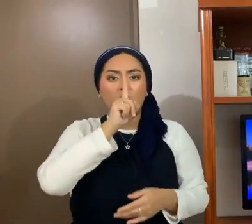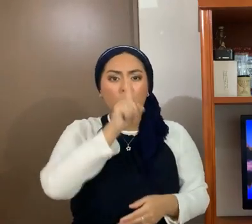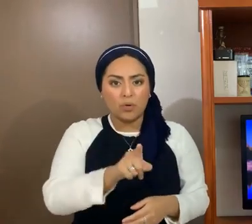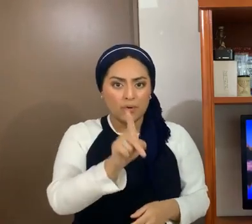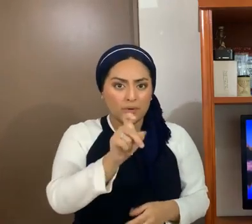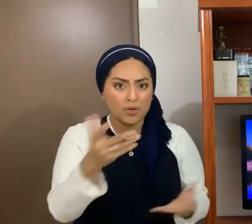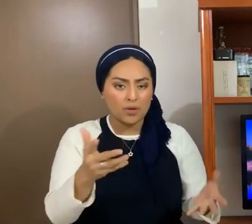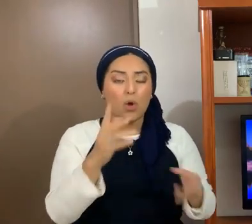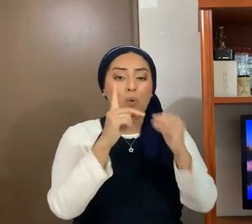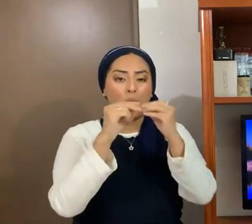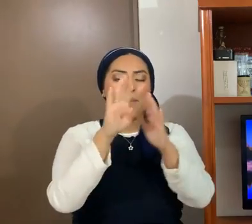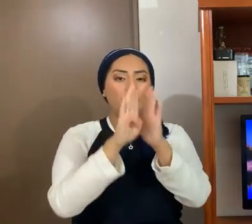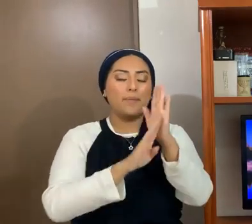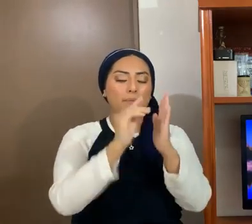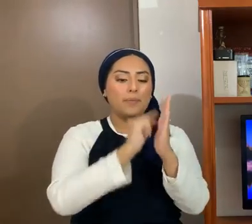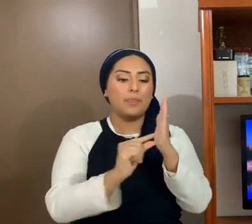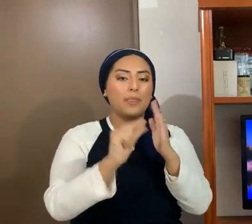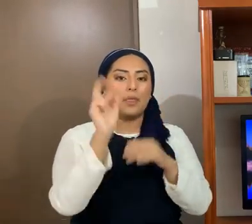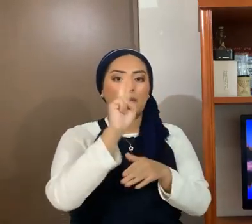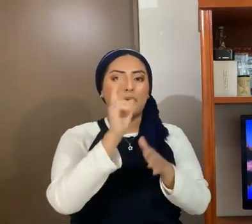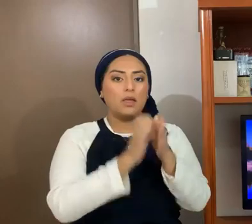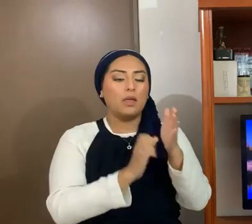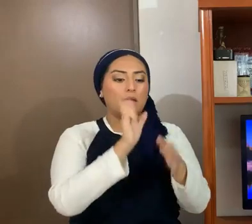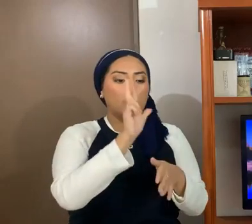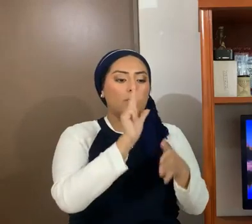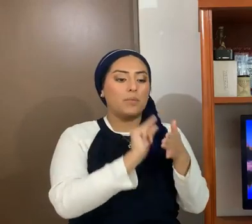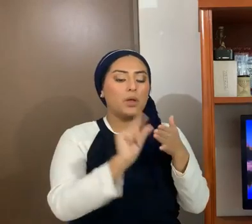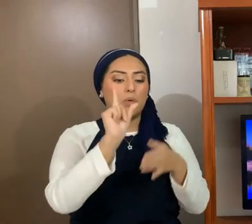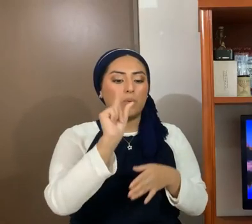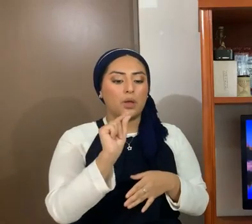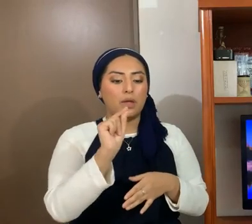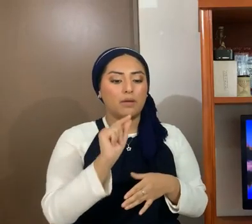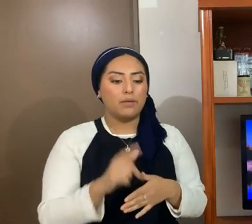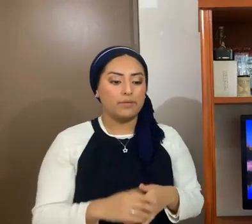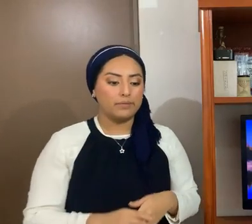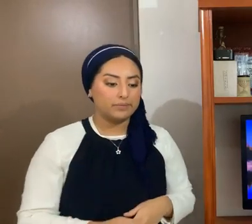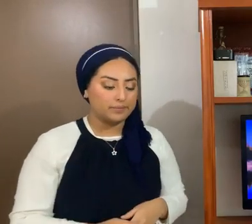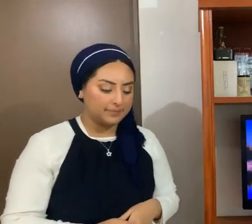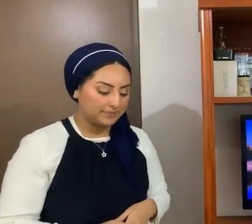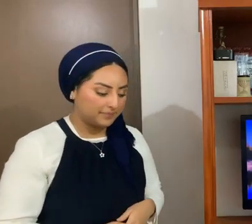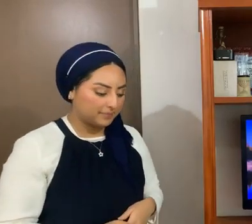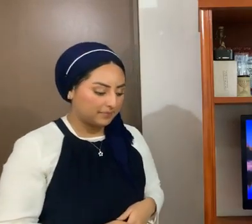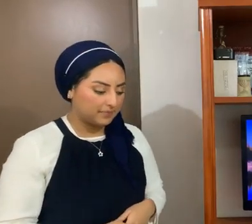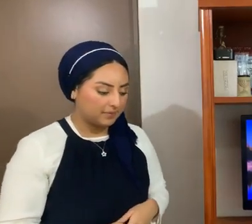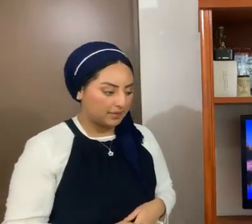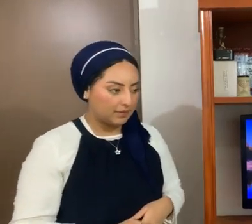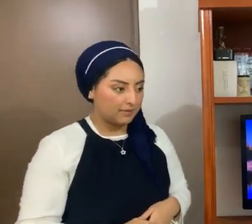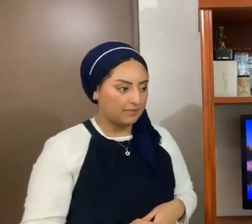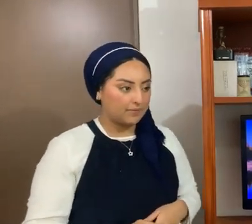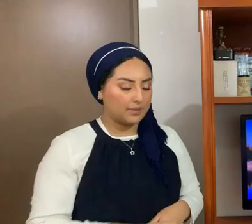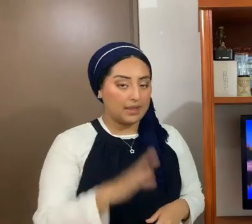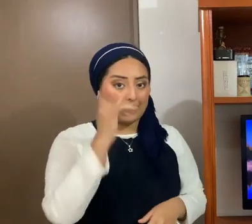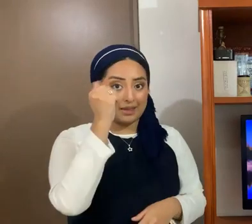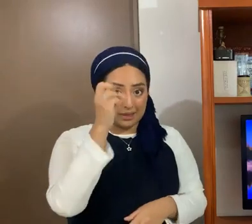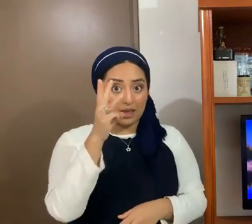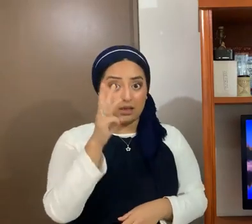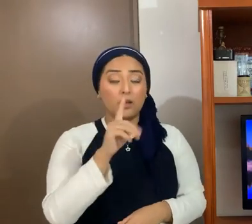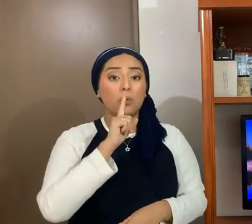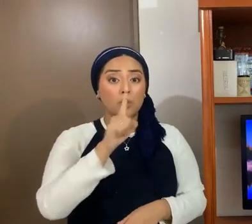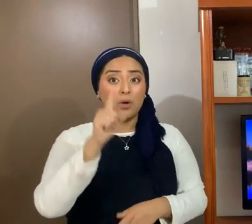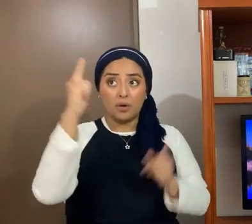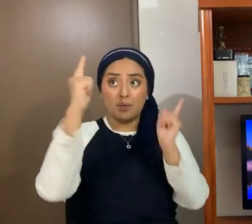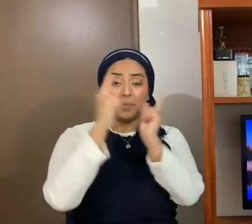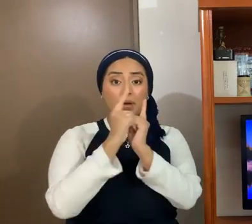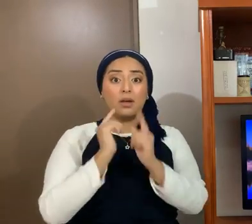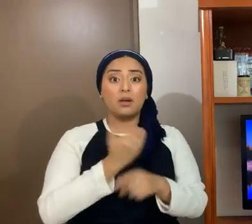visita. Vamos a esta última cita, Apocalipsis 3, verso 20. Apocalipsis 3, verso 20. Yahshua nos visita,